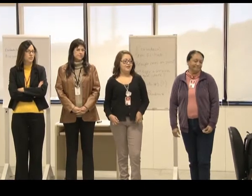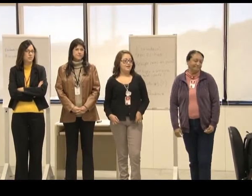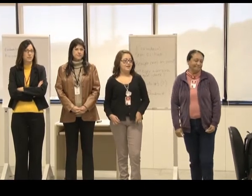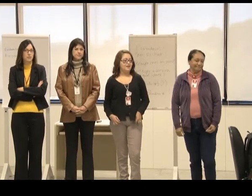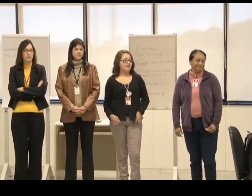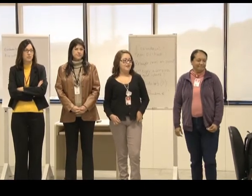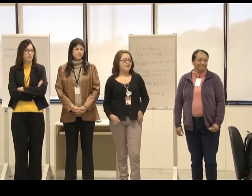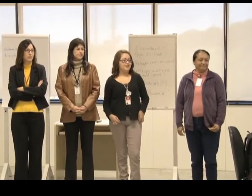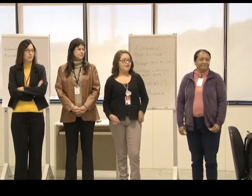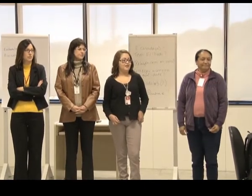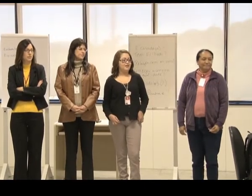Cadê meu cronômetro?